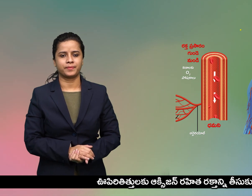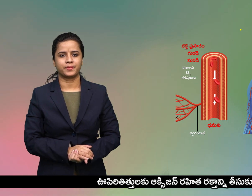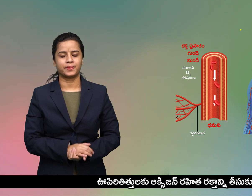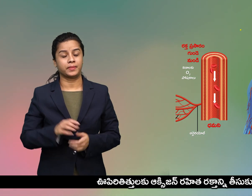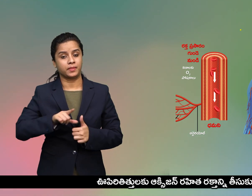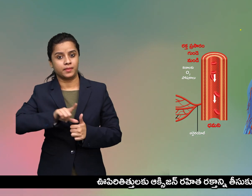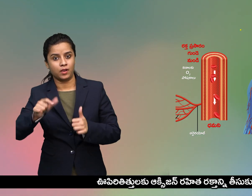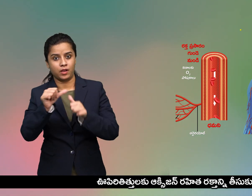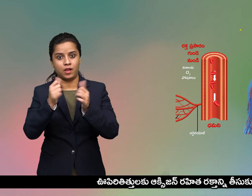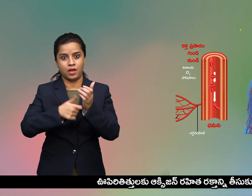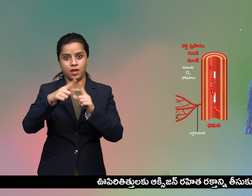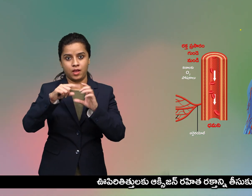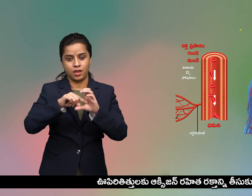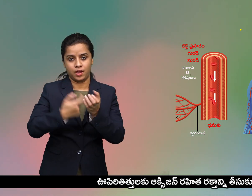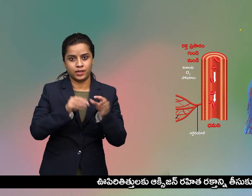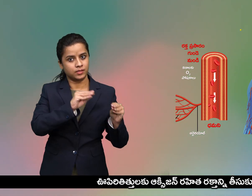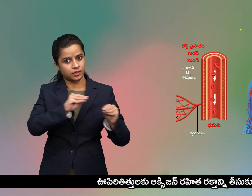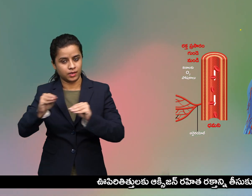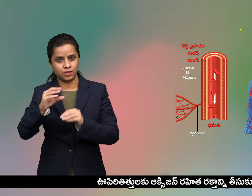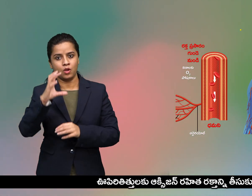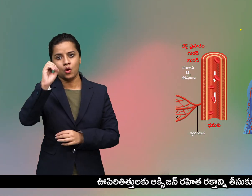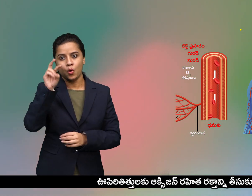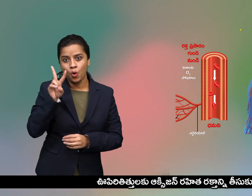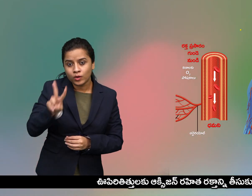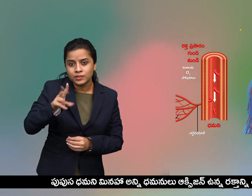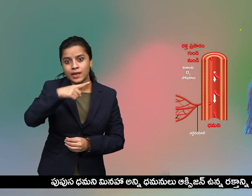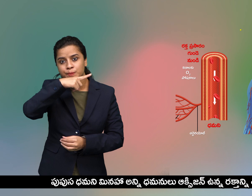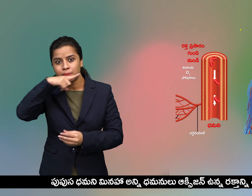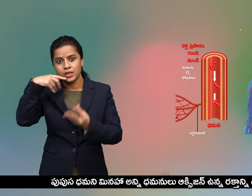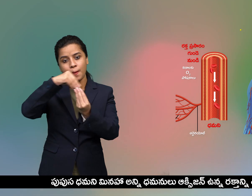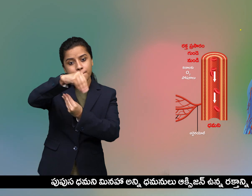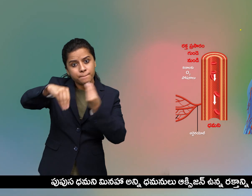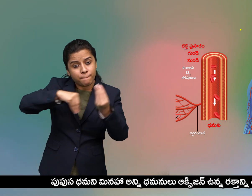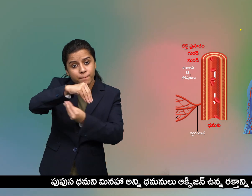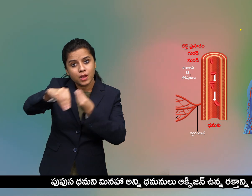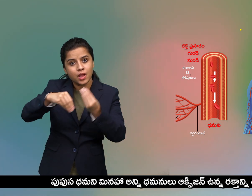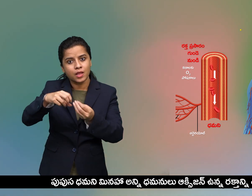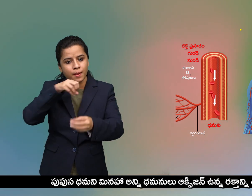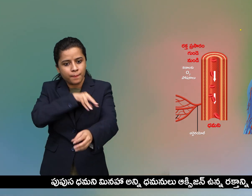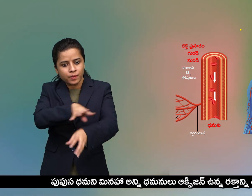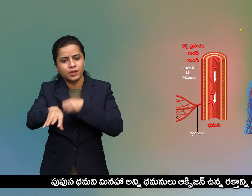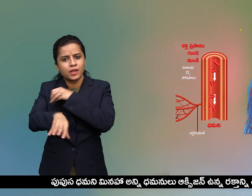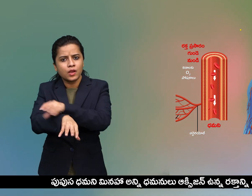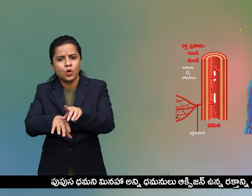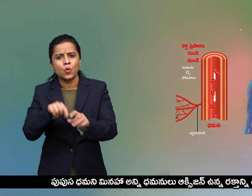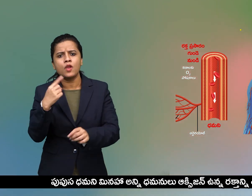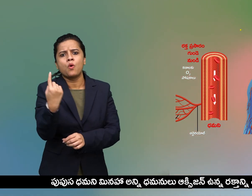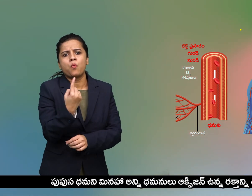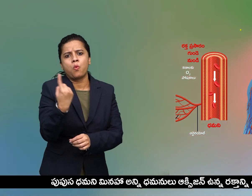ఊపిరితిత్తులకు ఆక్సిజన్ రహిత రక్తాన్ని తీసుకువెళ్లే పుపుస ధమని మినహా అన్ని ధమనులు ఆక్సిజన్ ఉన్న